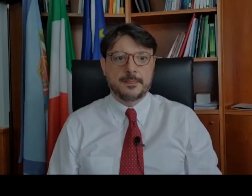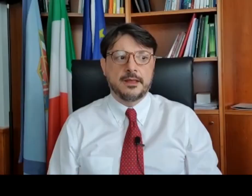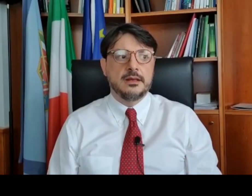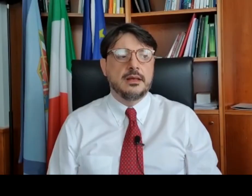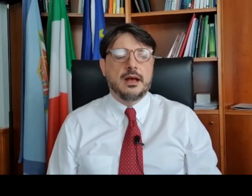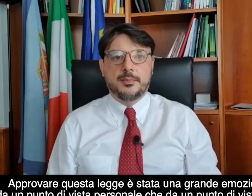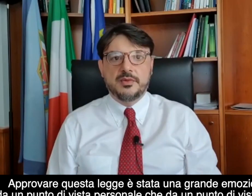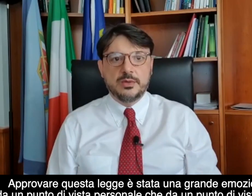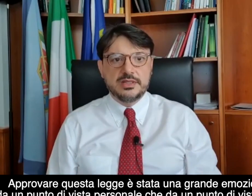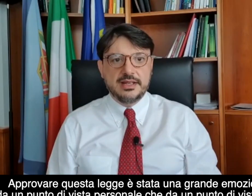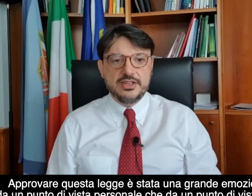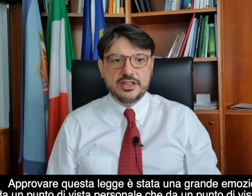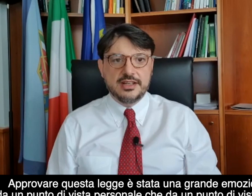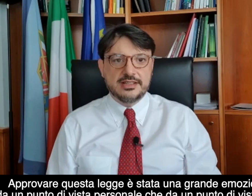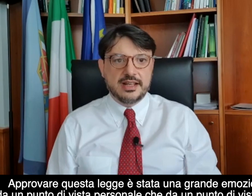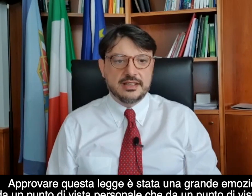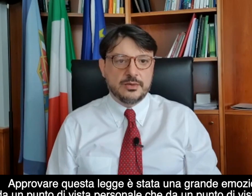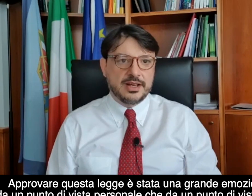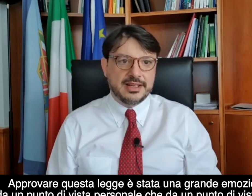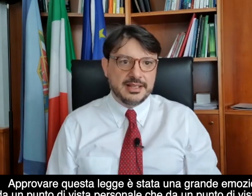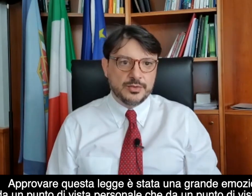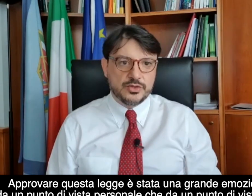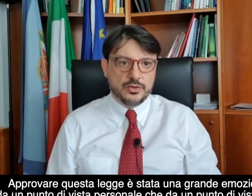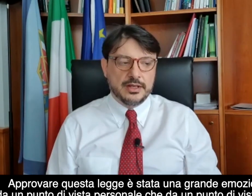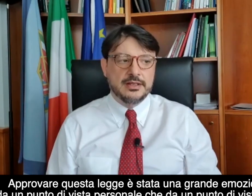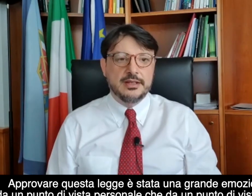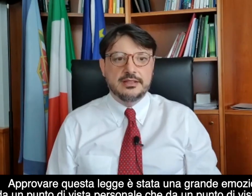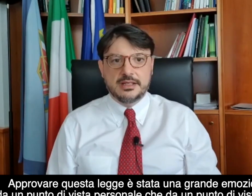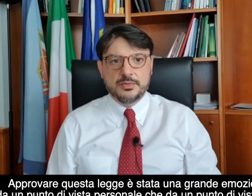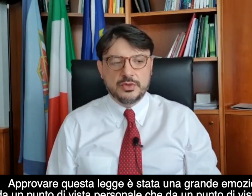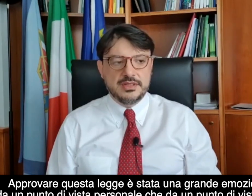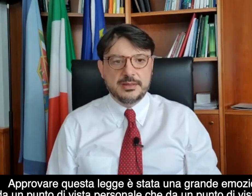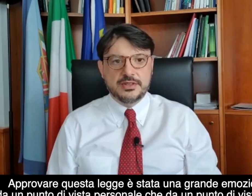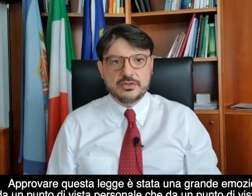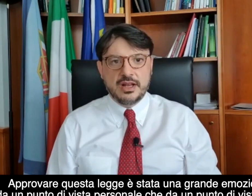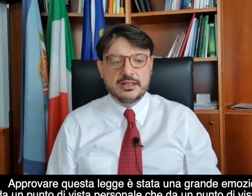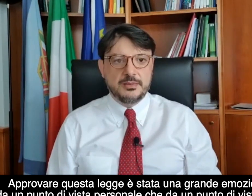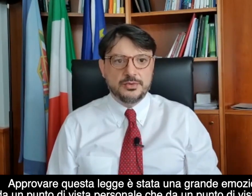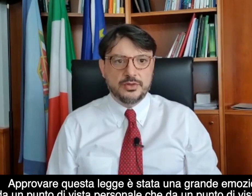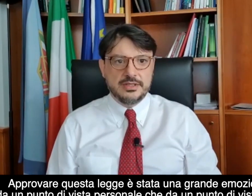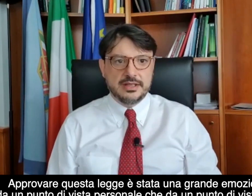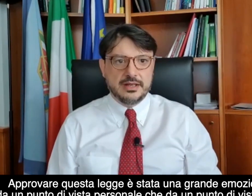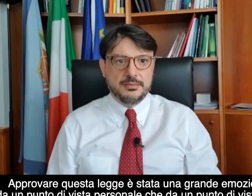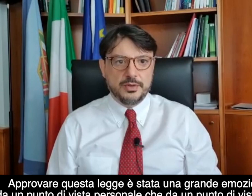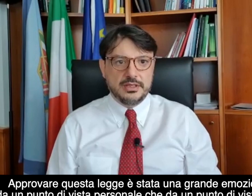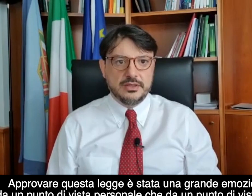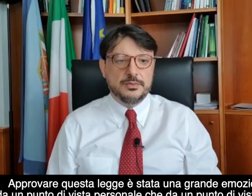approvare questa legge è stata una grande emozione sia da un punto di vista personale che da un punto di vista politico personale